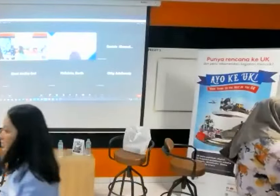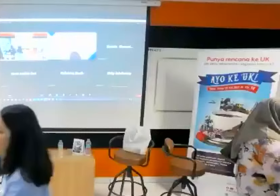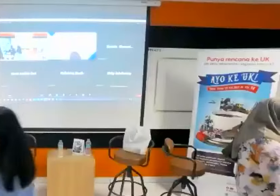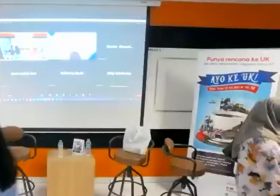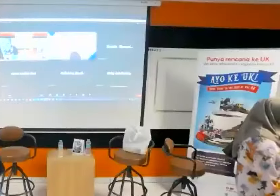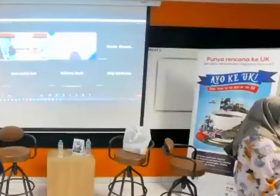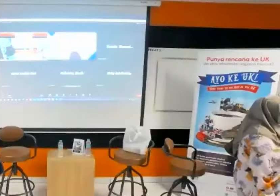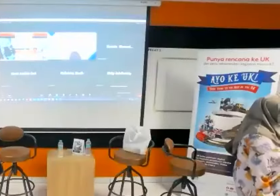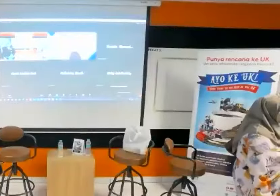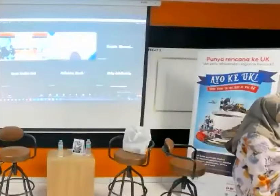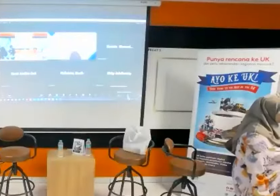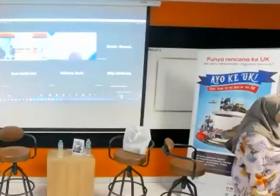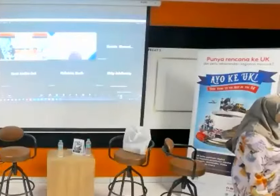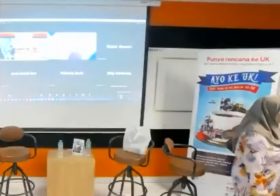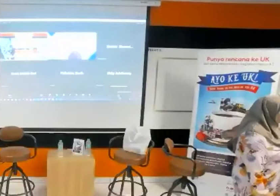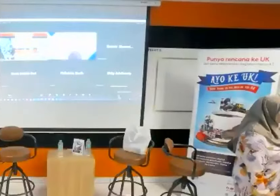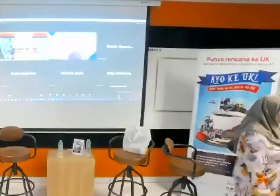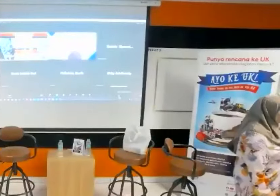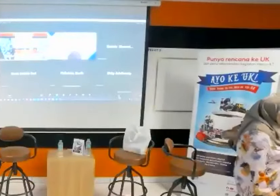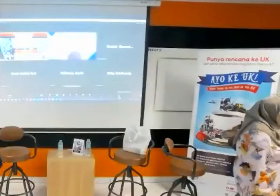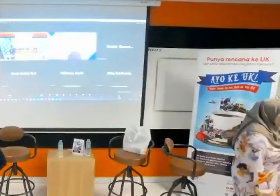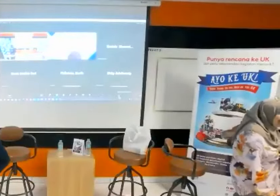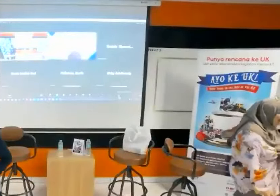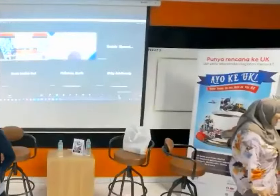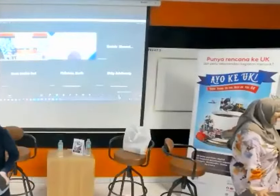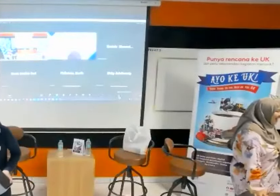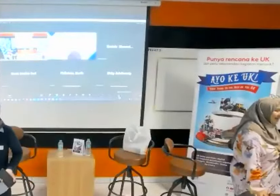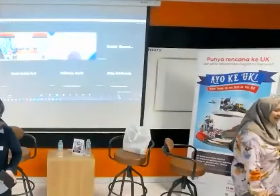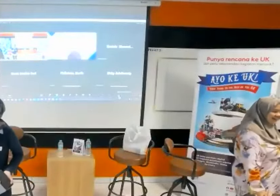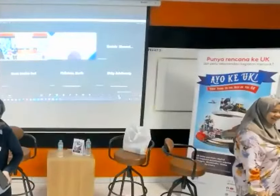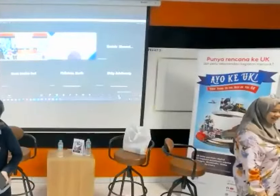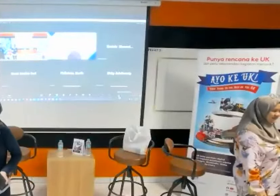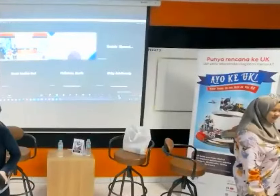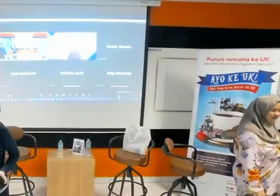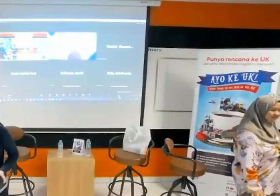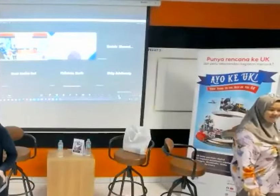Halo sip ini aku youtube-nya